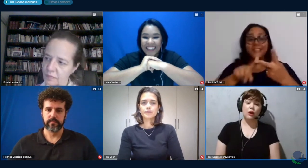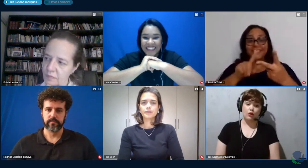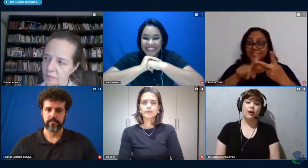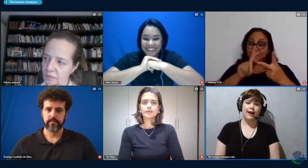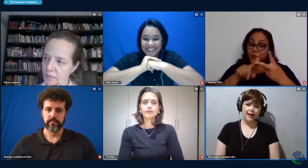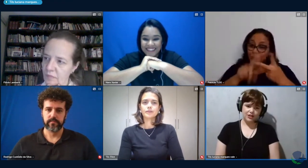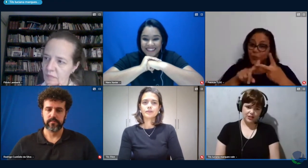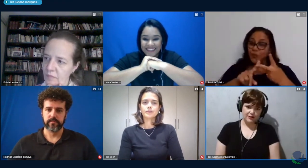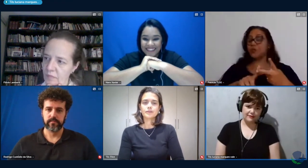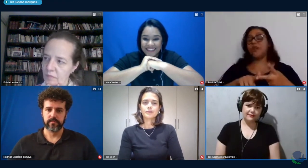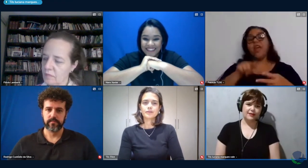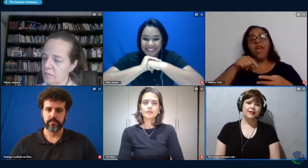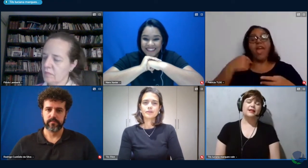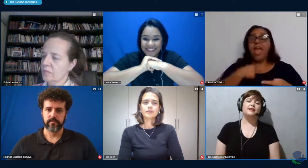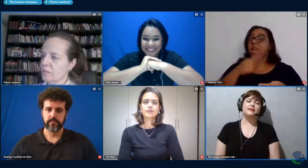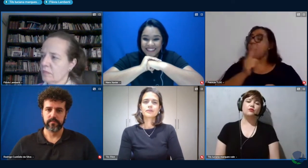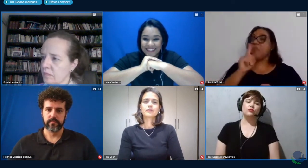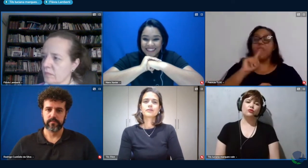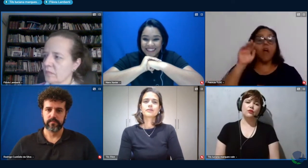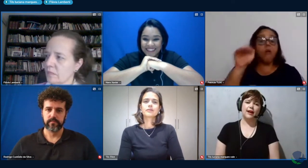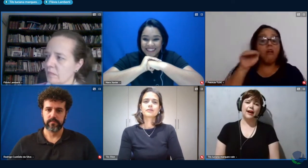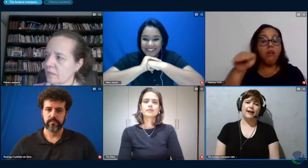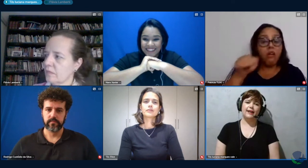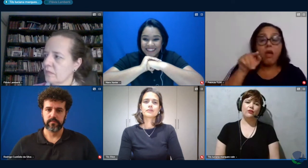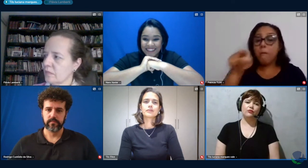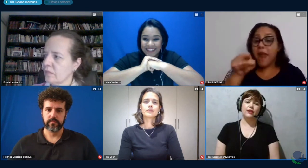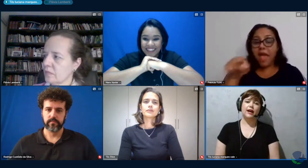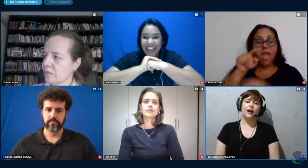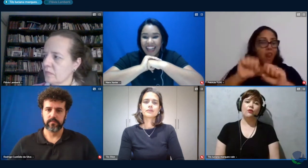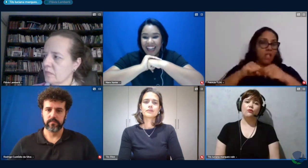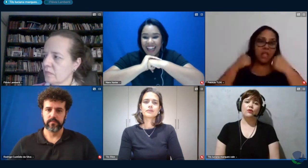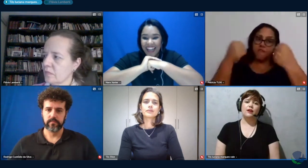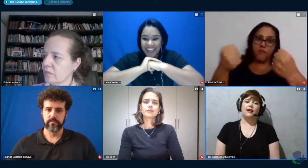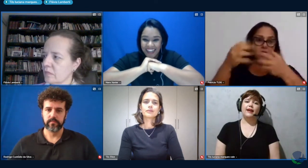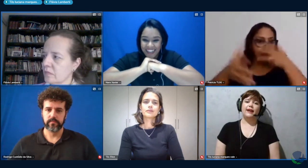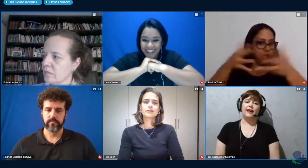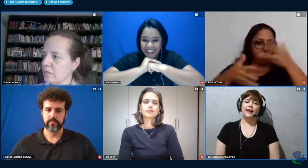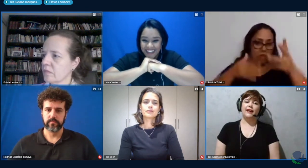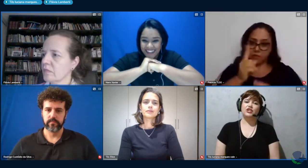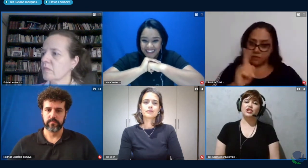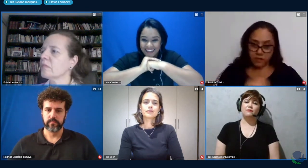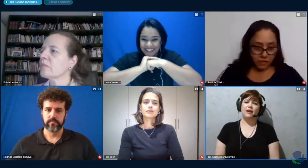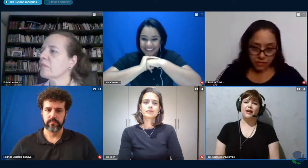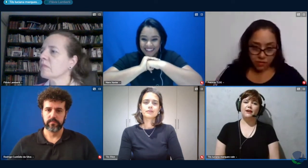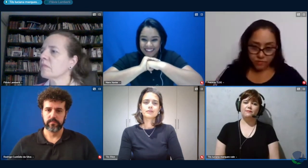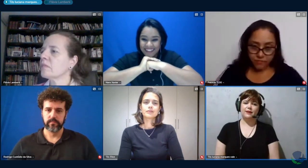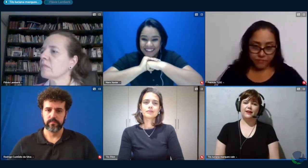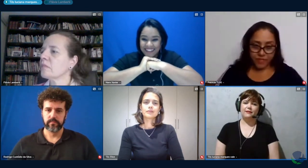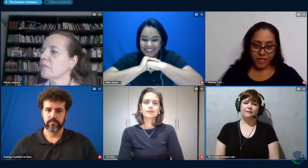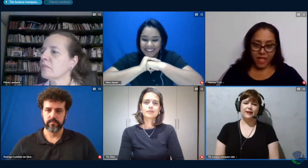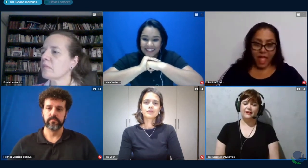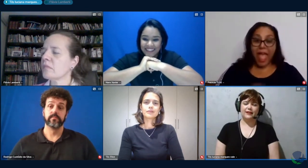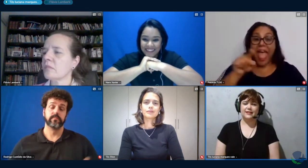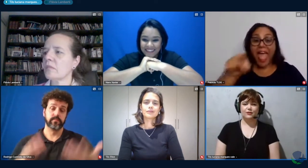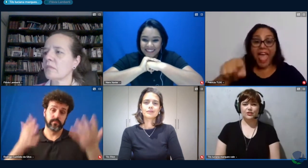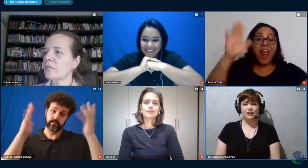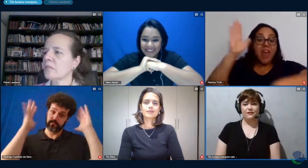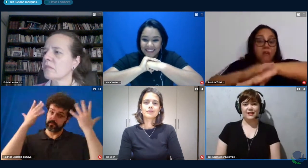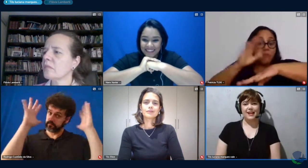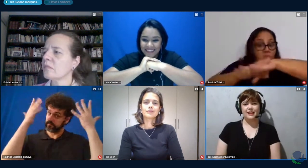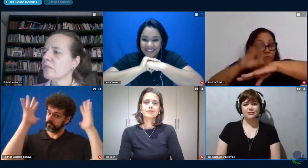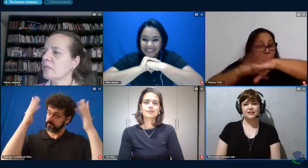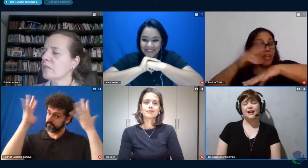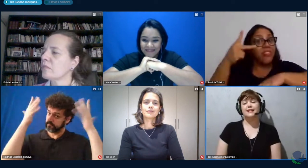pela sua coragem. Em segundo lugar, eu não te chamei para a questão